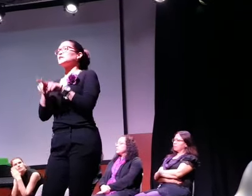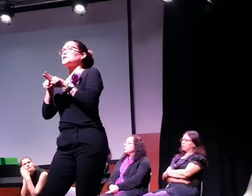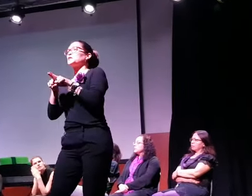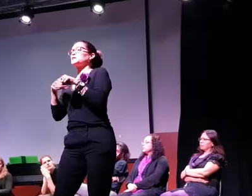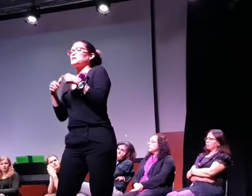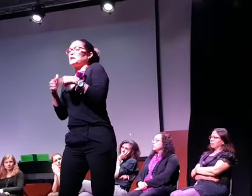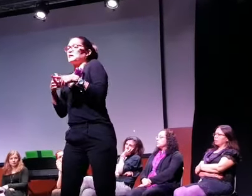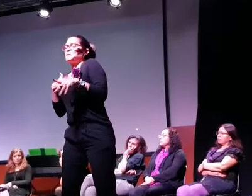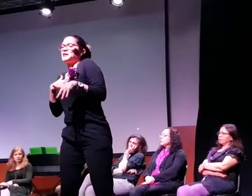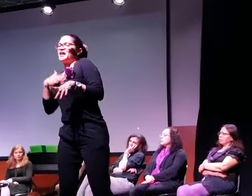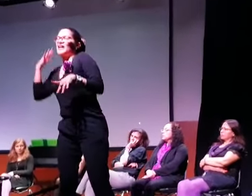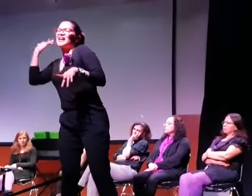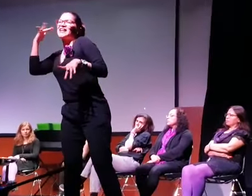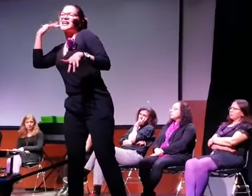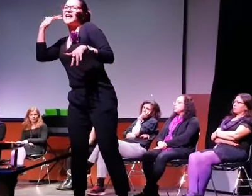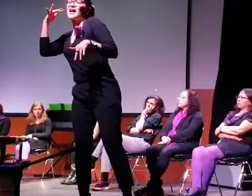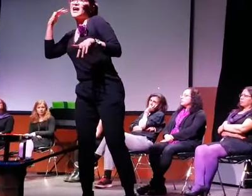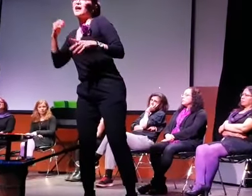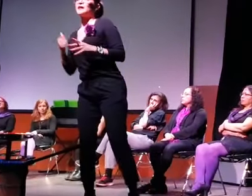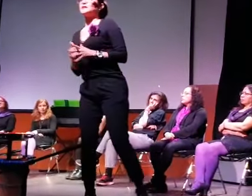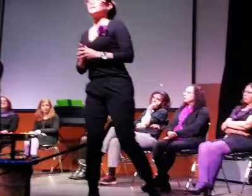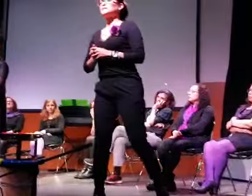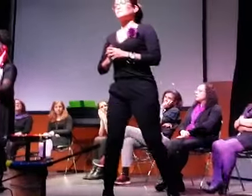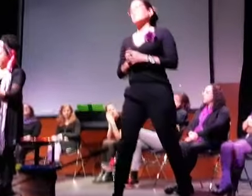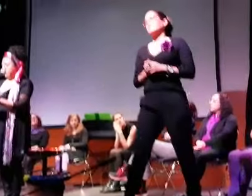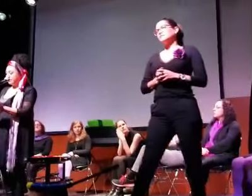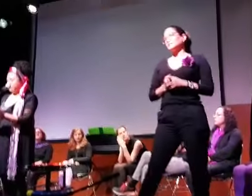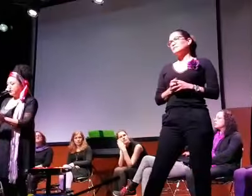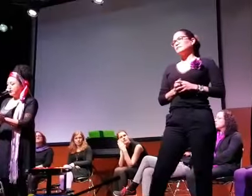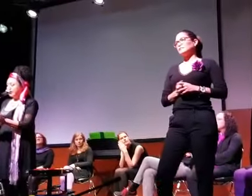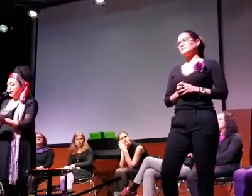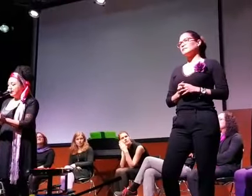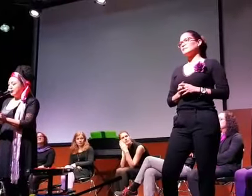como descendencia de una rara prole.